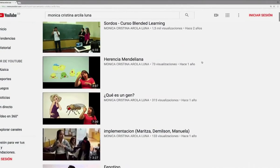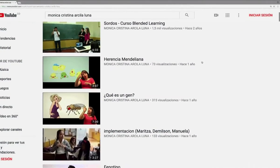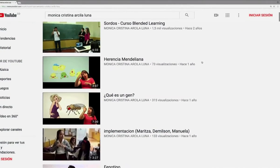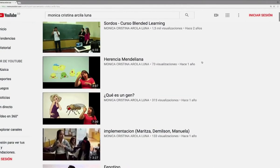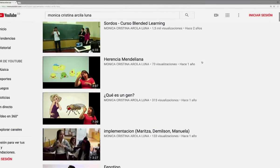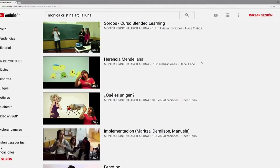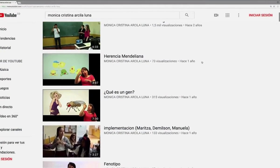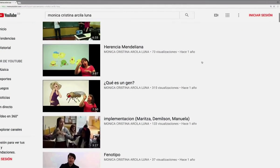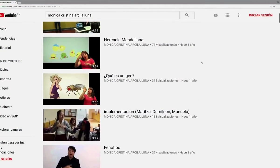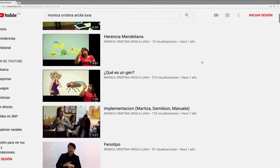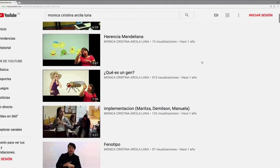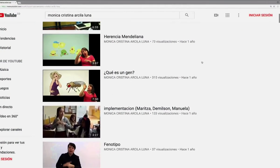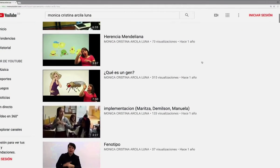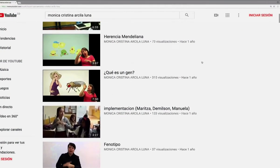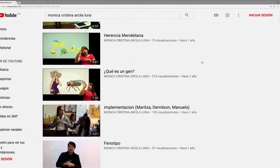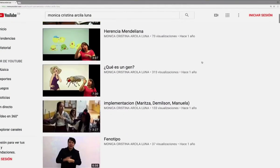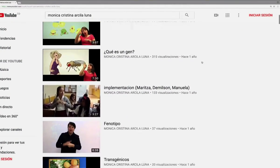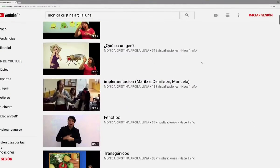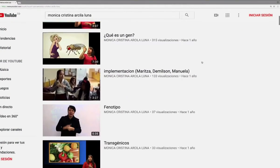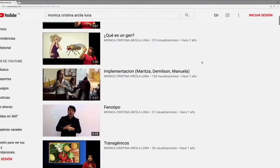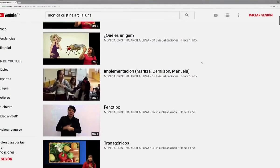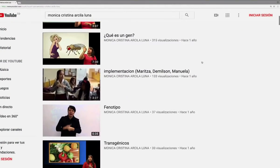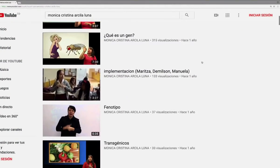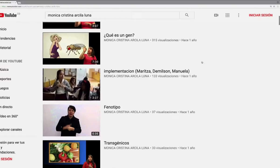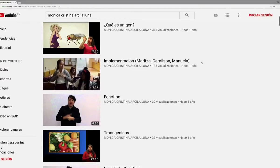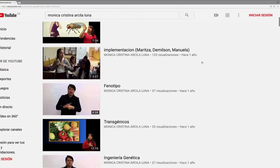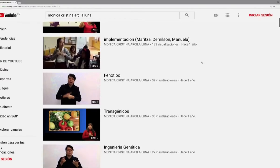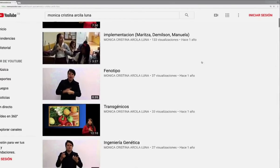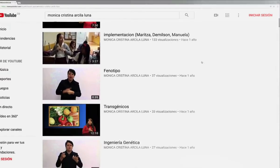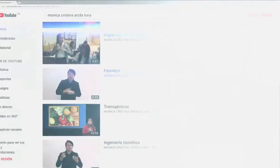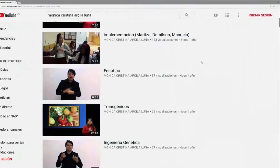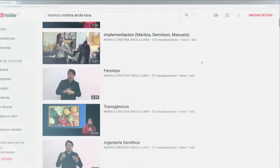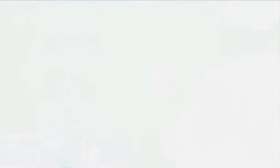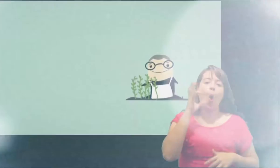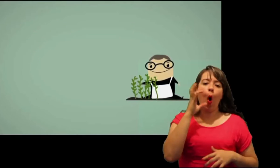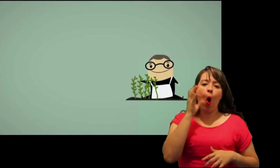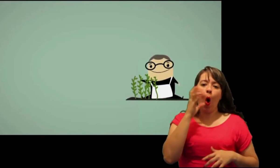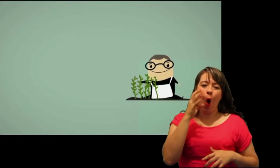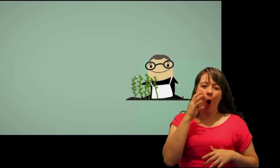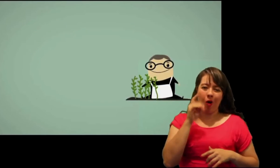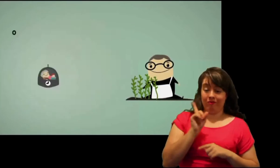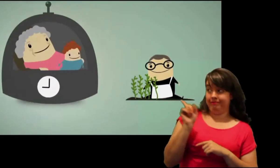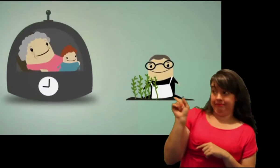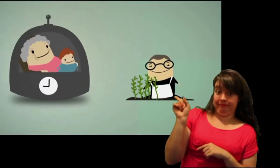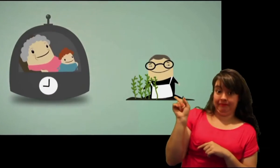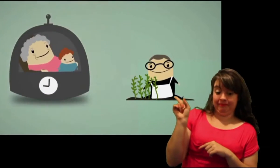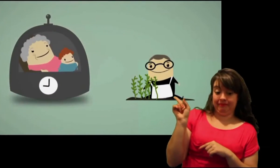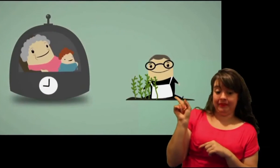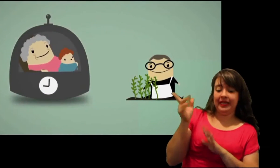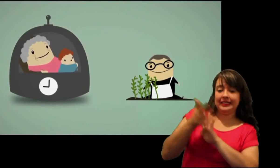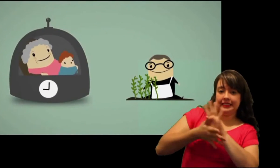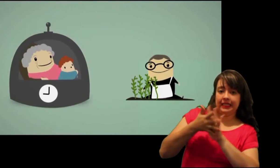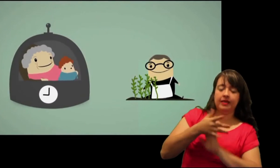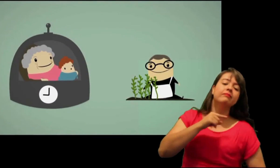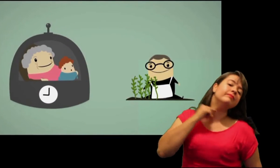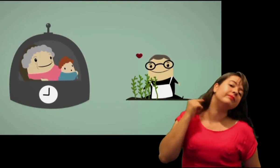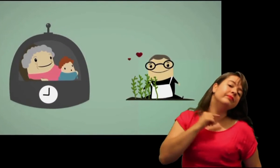Facebook. Creamos una plataforma, un curso en Moodle que les permitía a ellos también ir desarrollando actividades y juegos